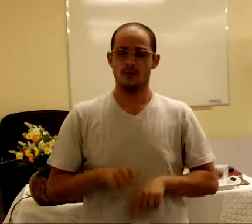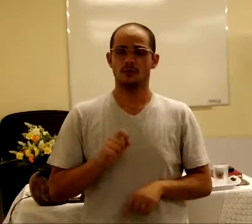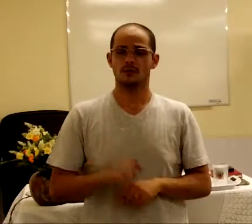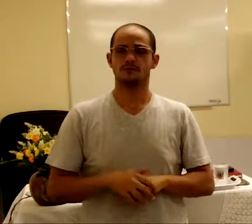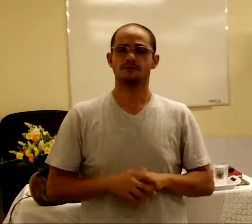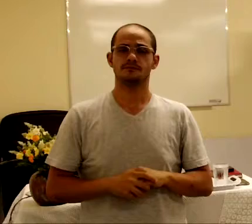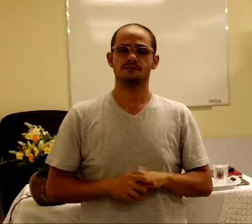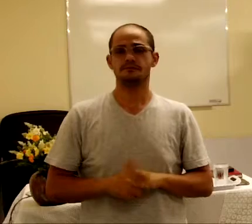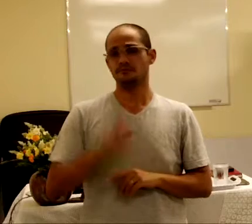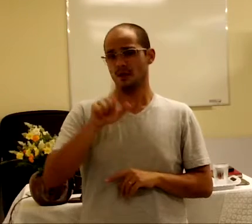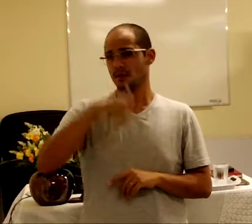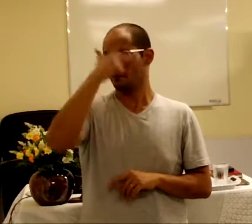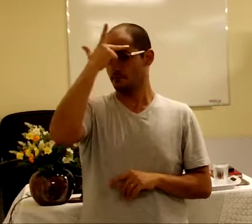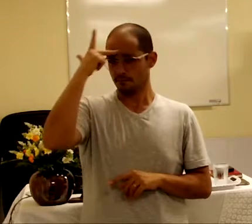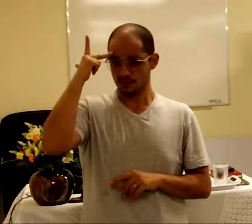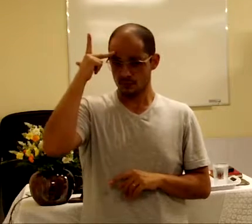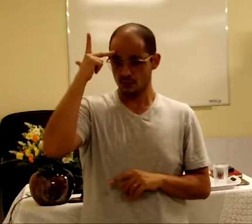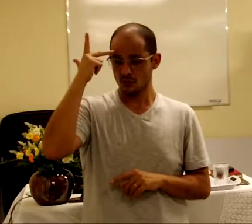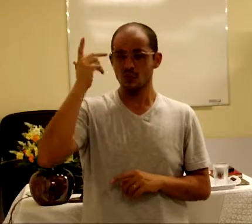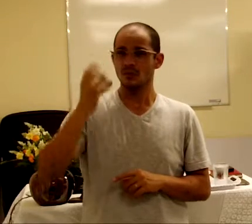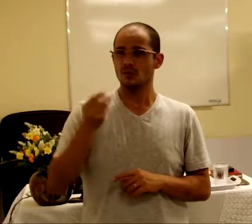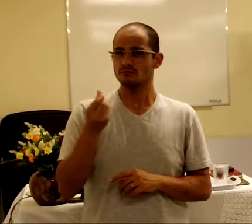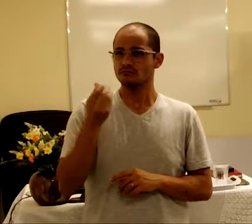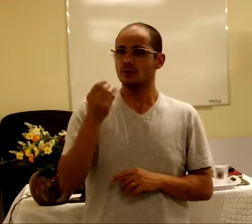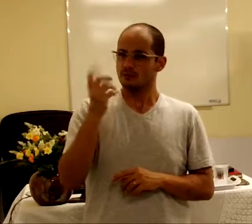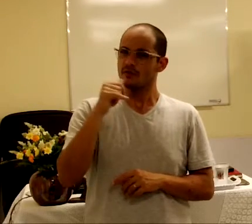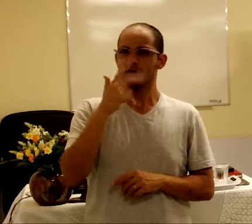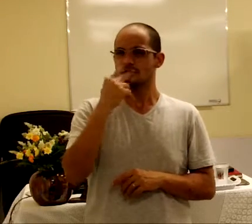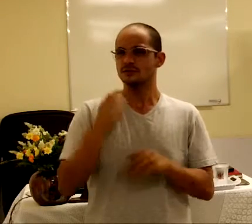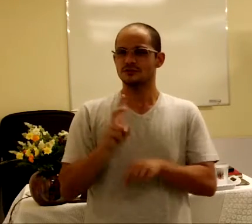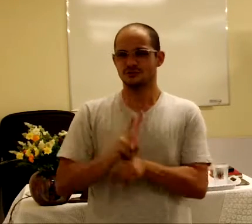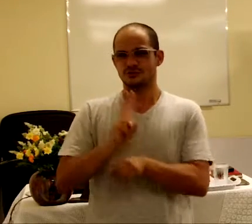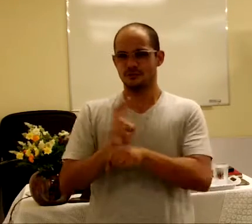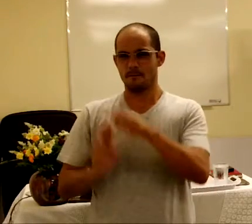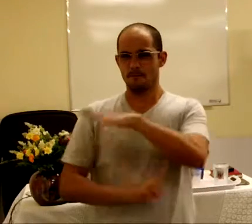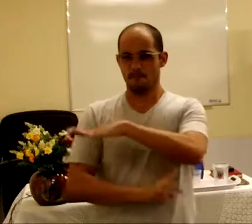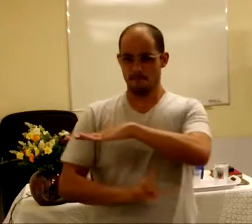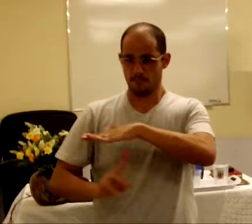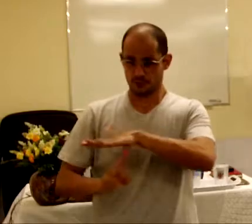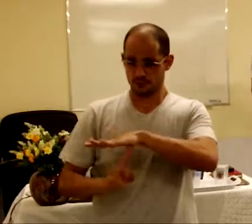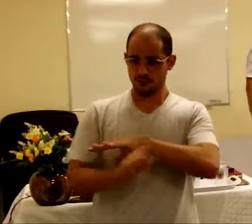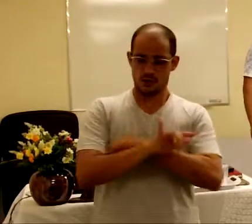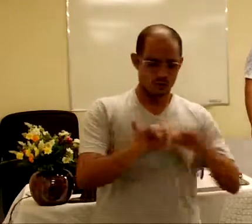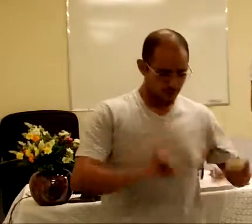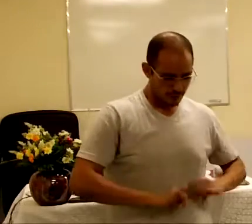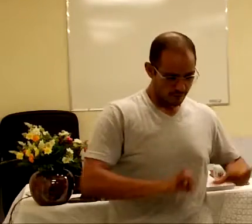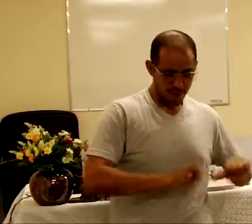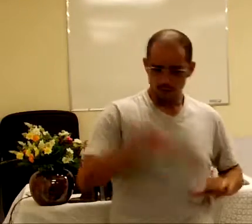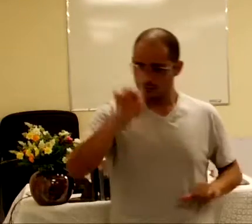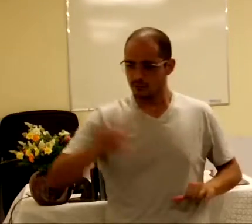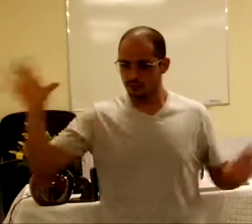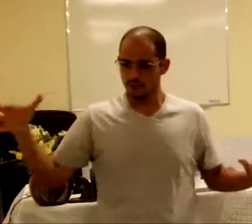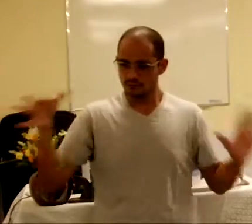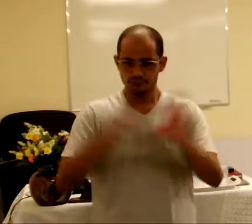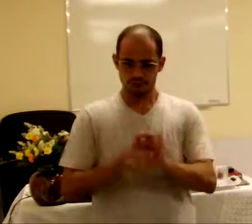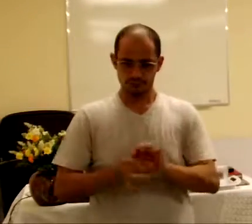podemos negar, é alguém que foi ponte, né, entre a dor e o sofrimento e Deus. E tem até uma frase dela que ela